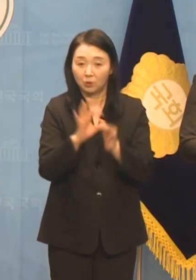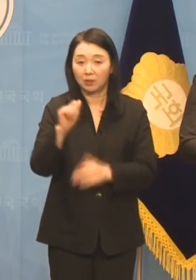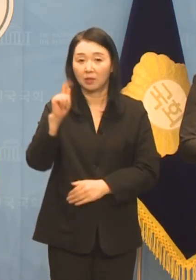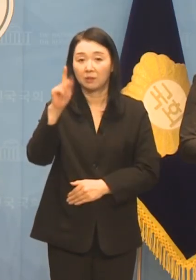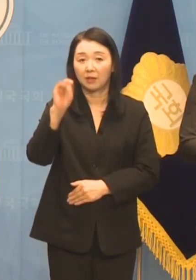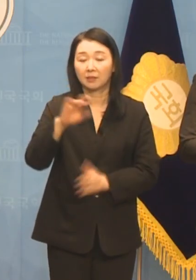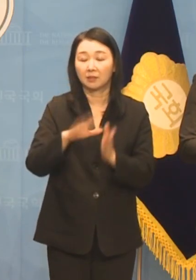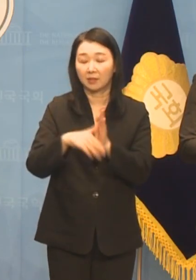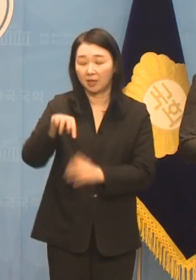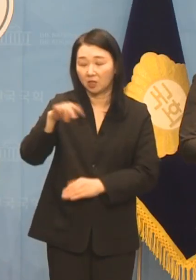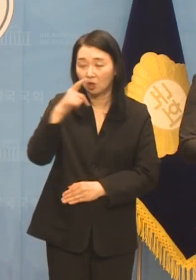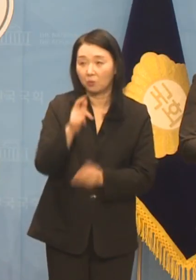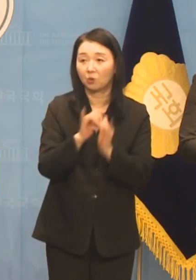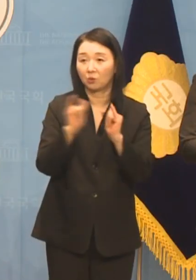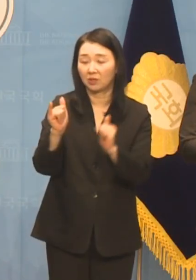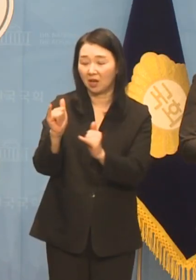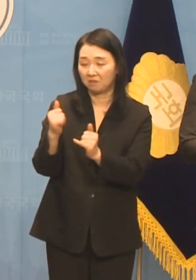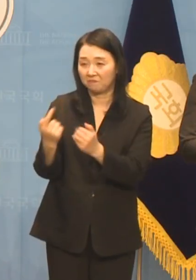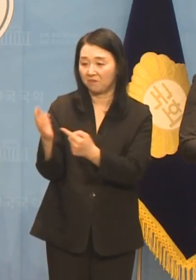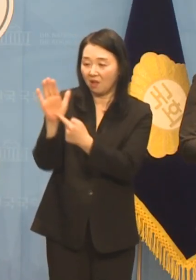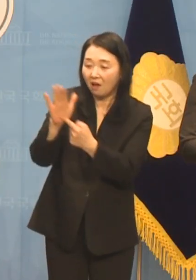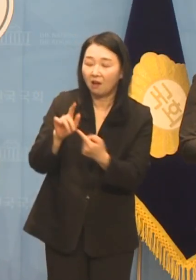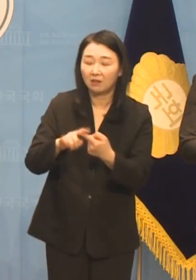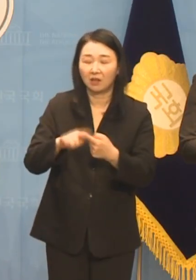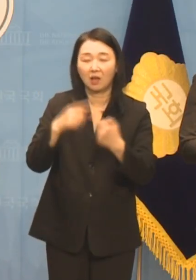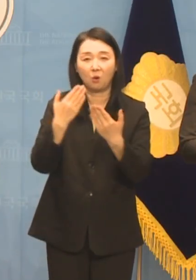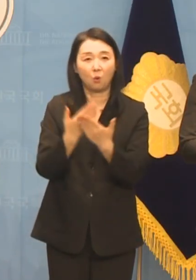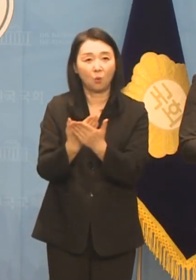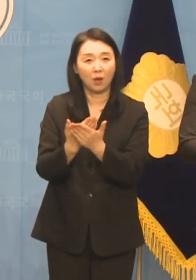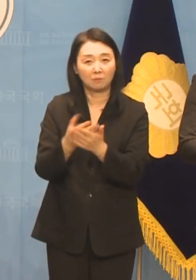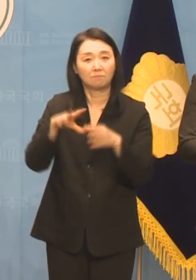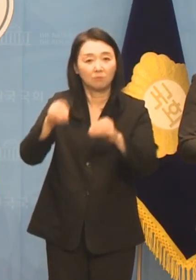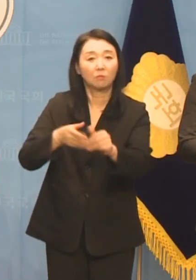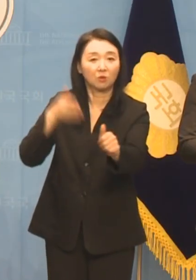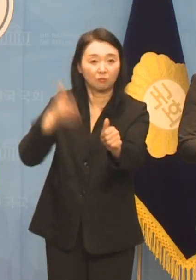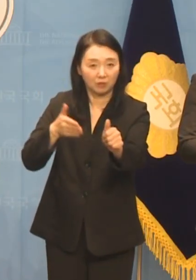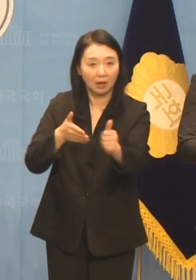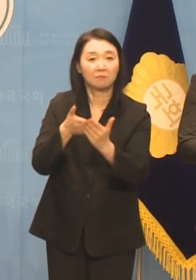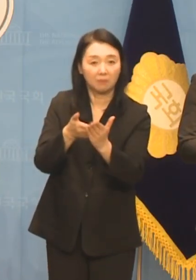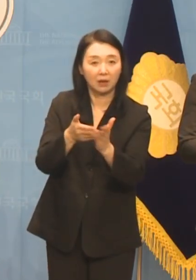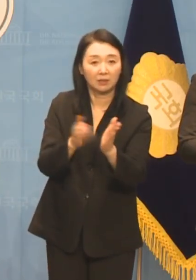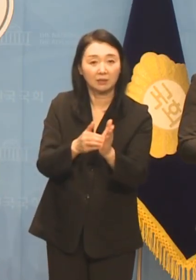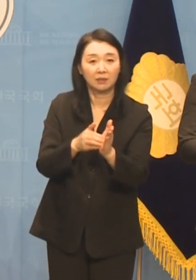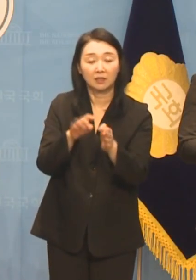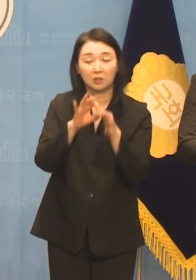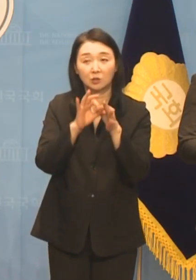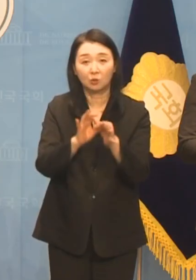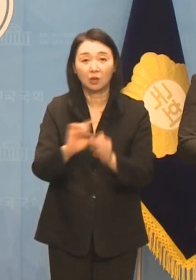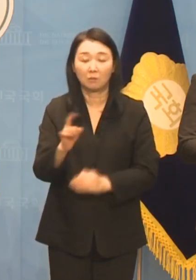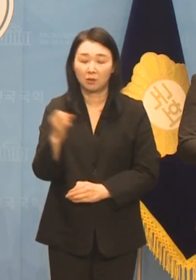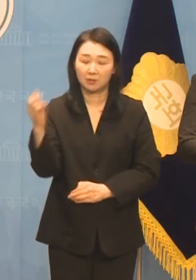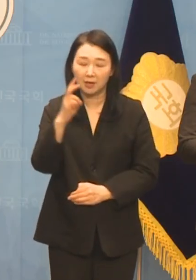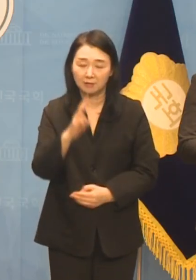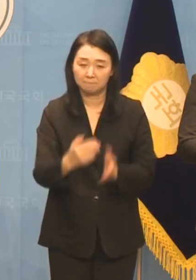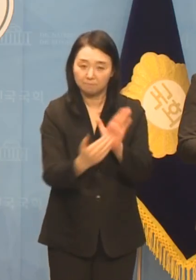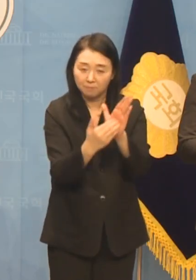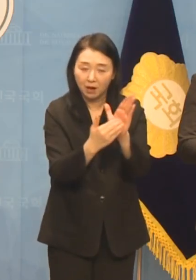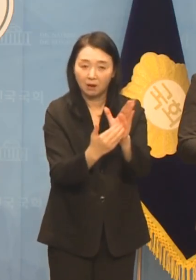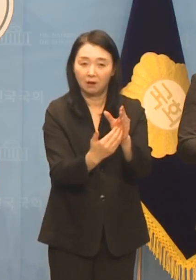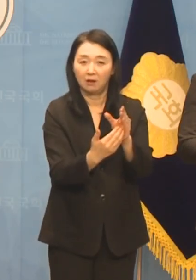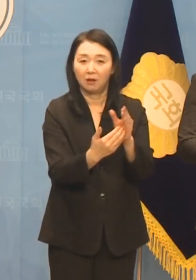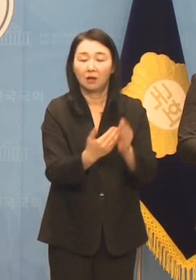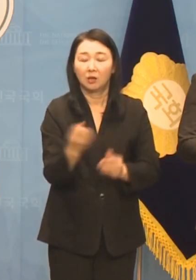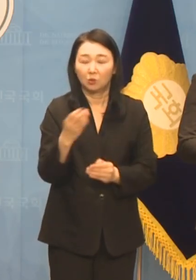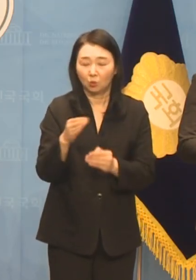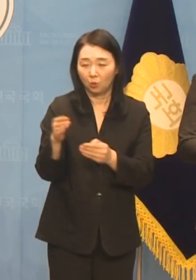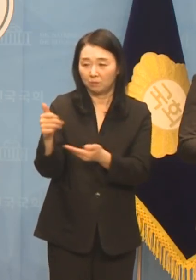KBS의 서정욱 변호사 출연에 대한 강력한 제재를 촉구하였으며 이를 통해 재발 방지 및 패널 구성이